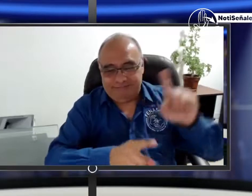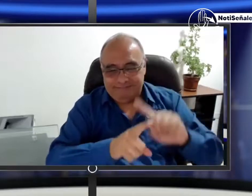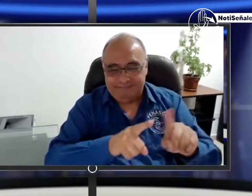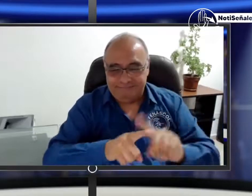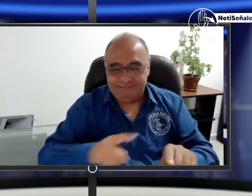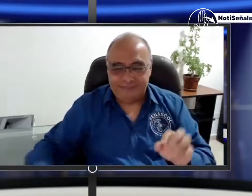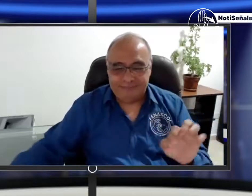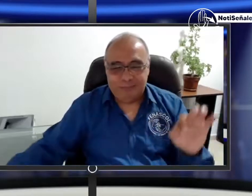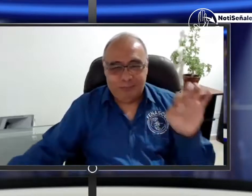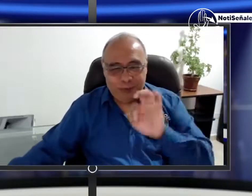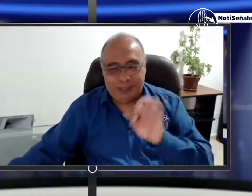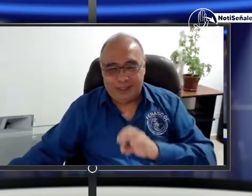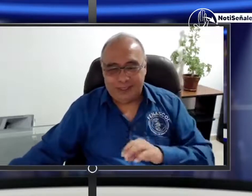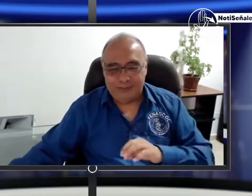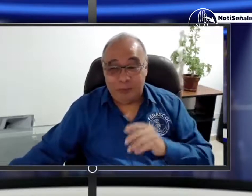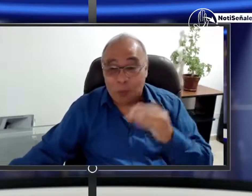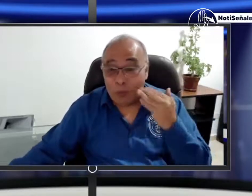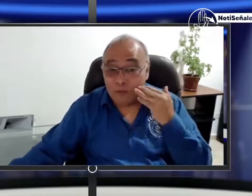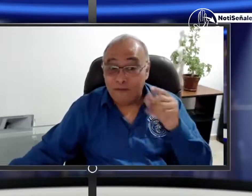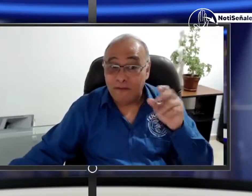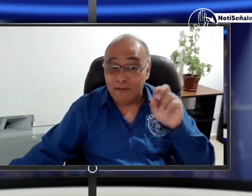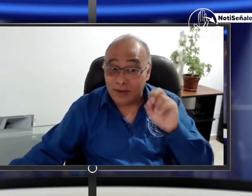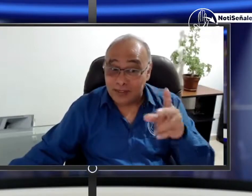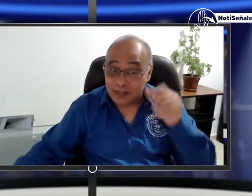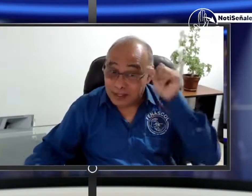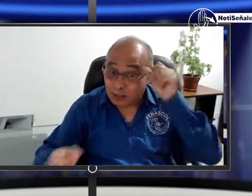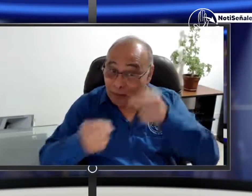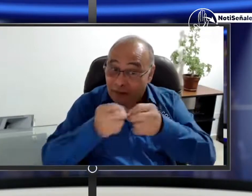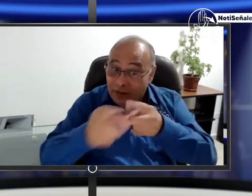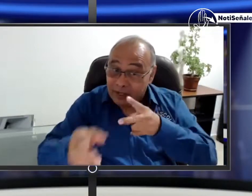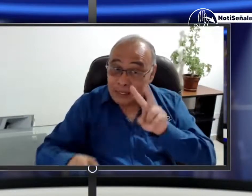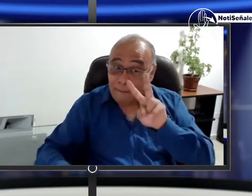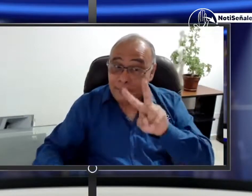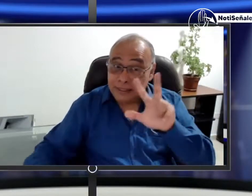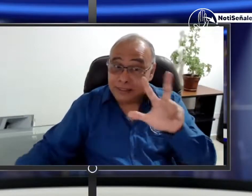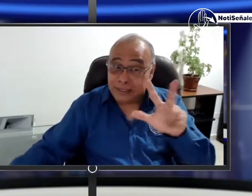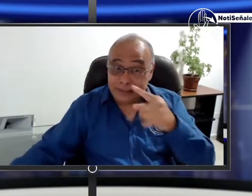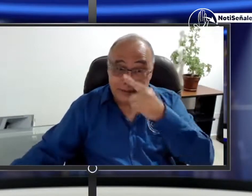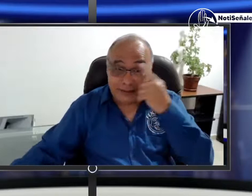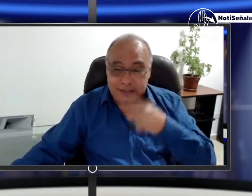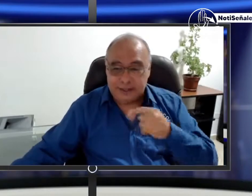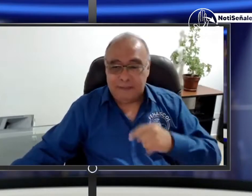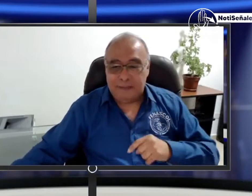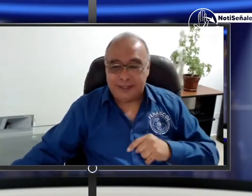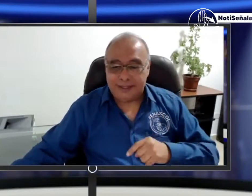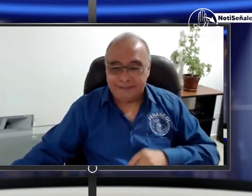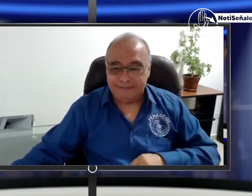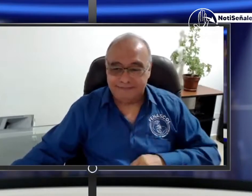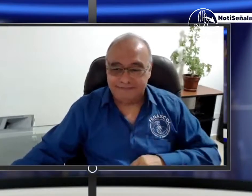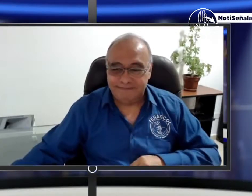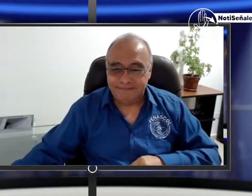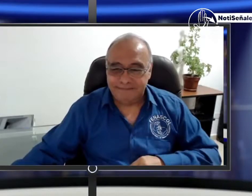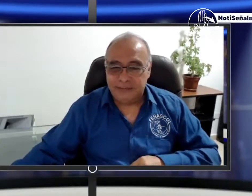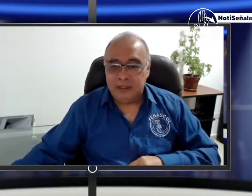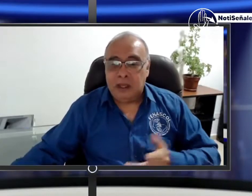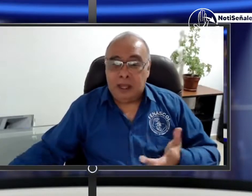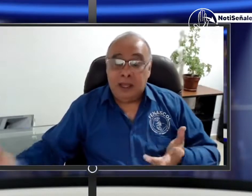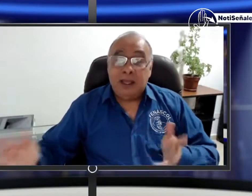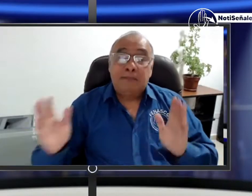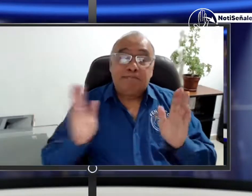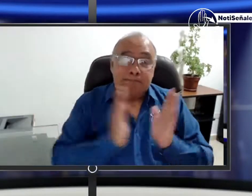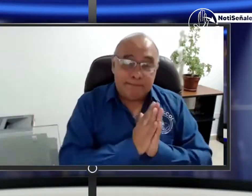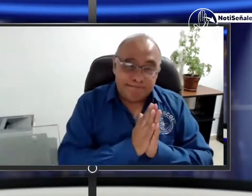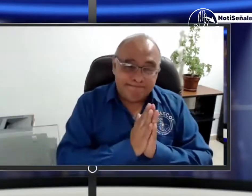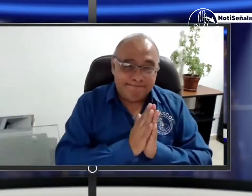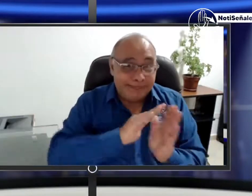dos actividades ya establecidas entre ellas como ya lo mencionamos la lengua de señas nos une y la luz azul